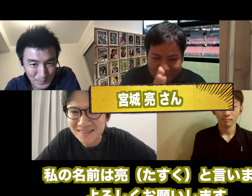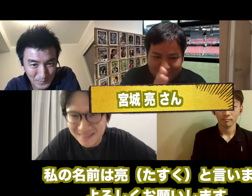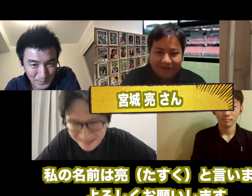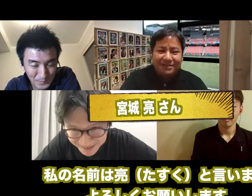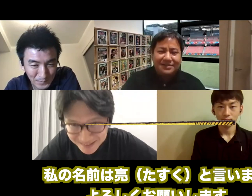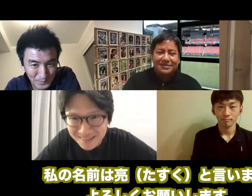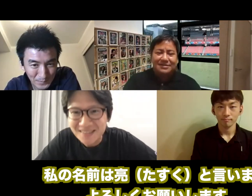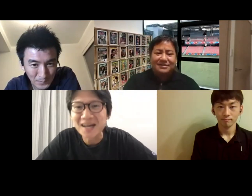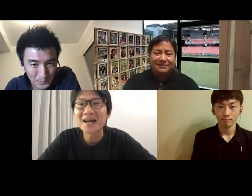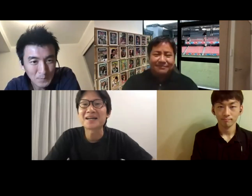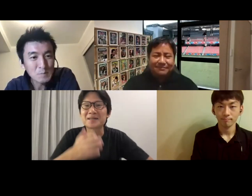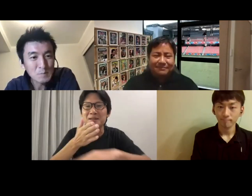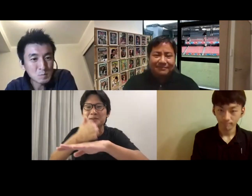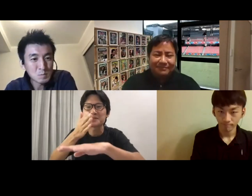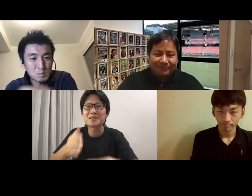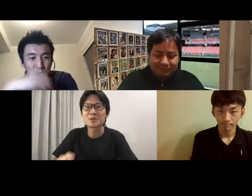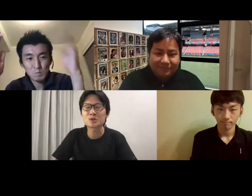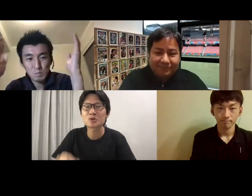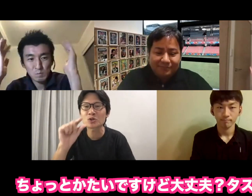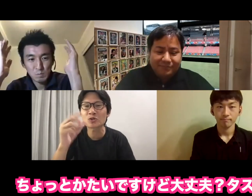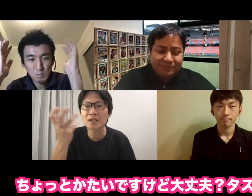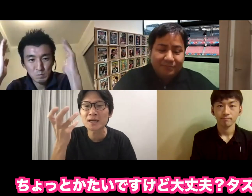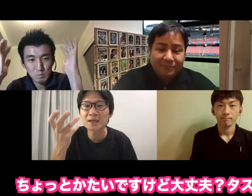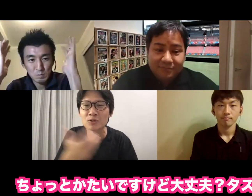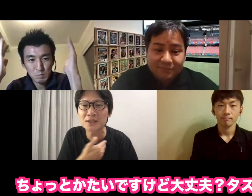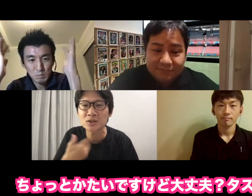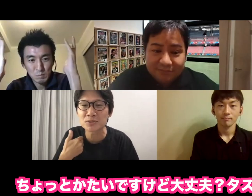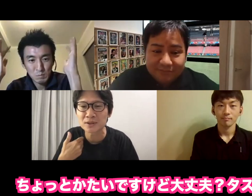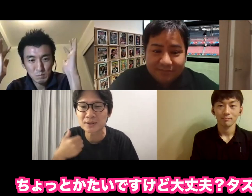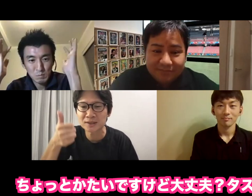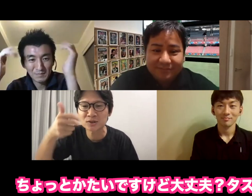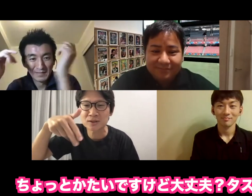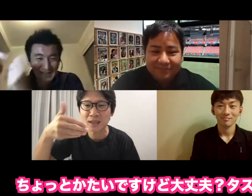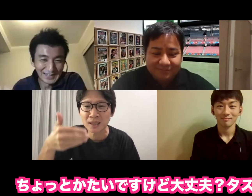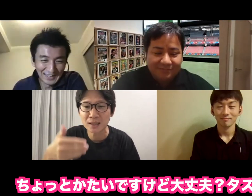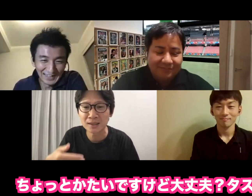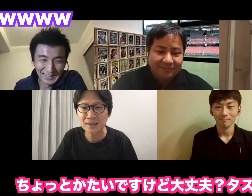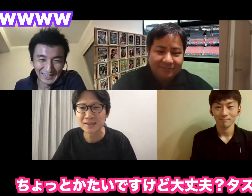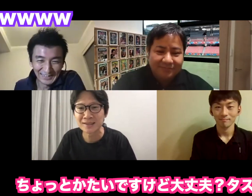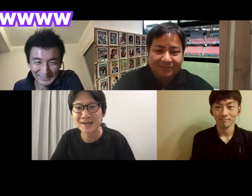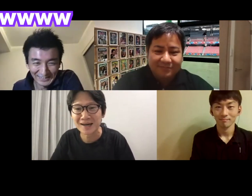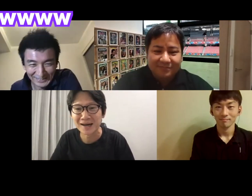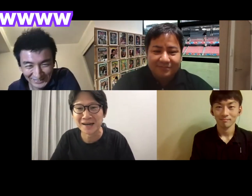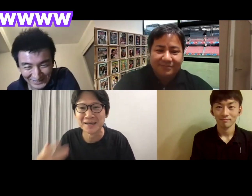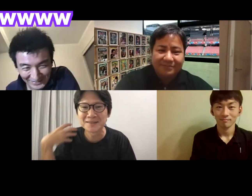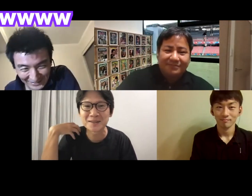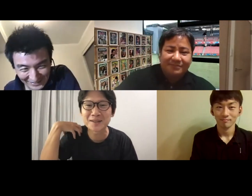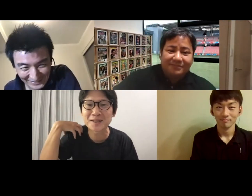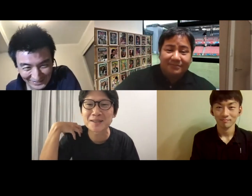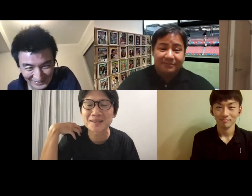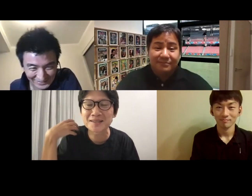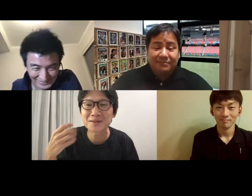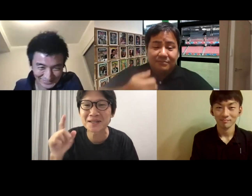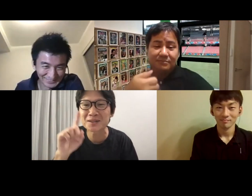ますはいありがとうございますちょっと肩湯大丈夫佑沙中田だけなんでしょう